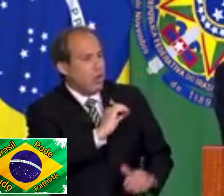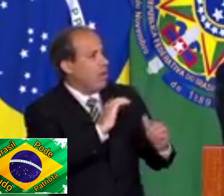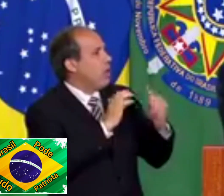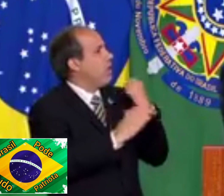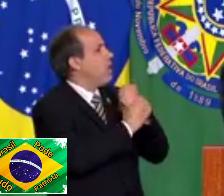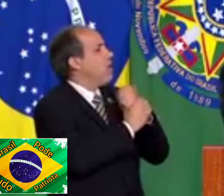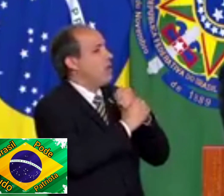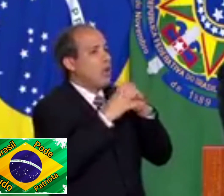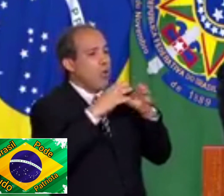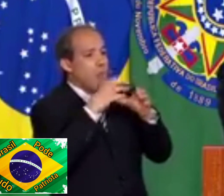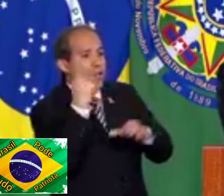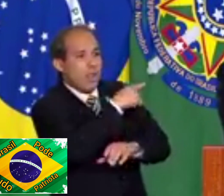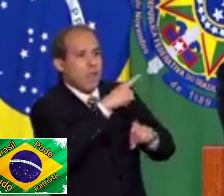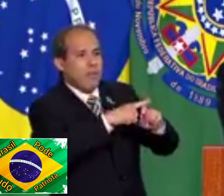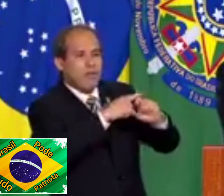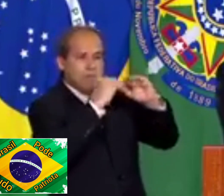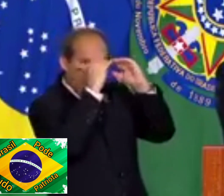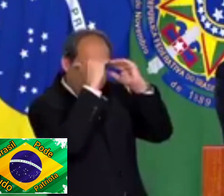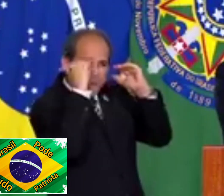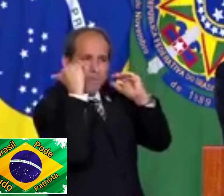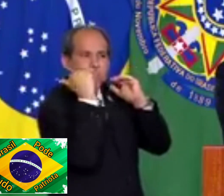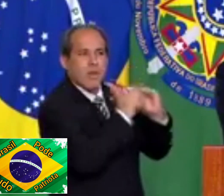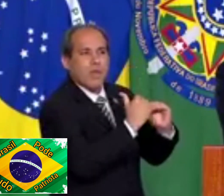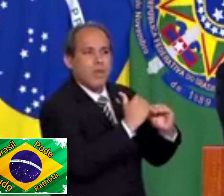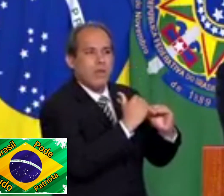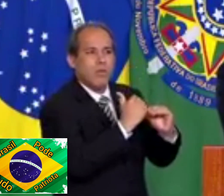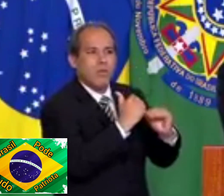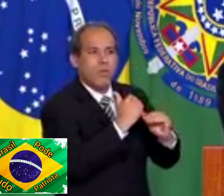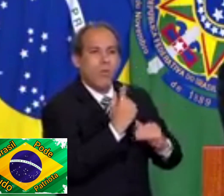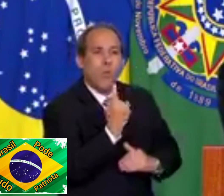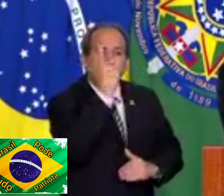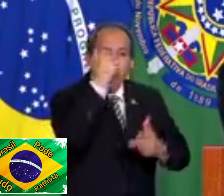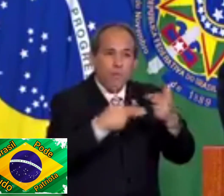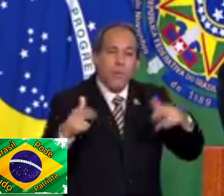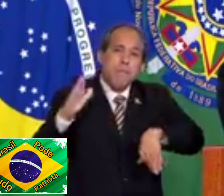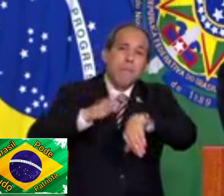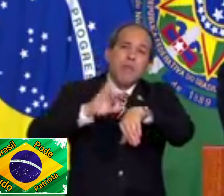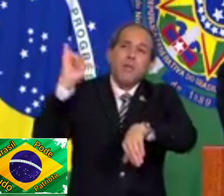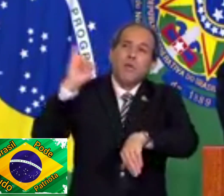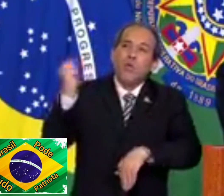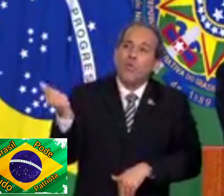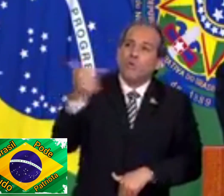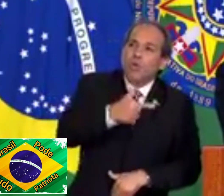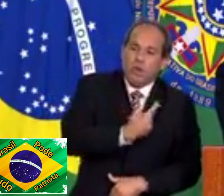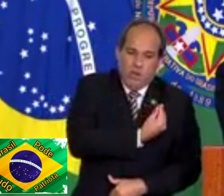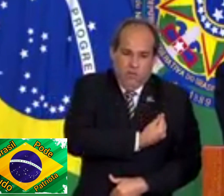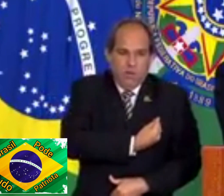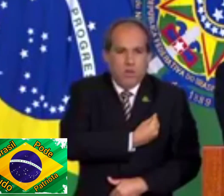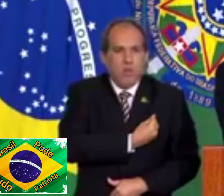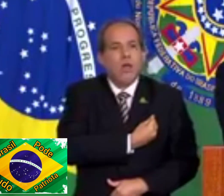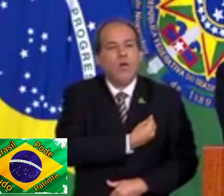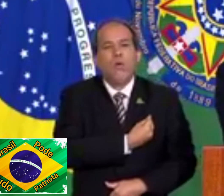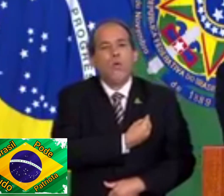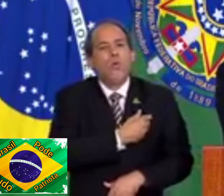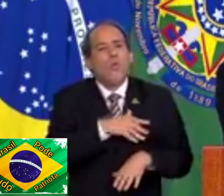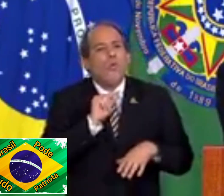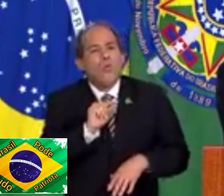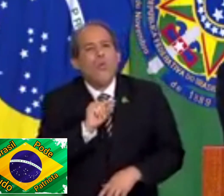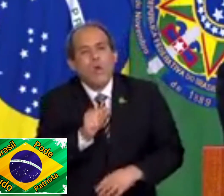um bem mais sagrado que a própria vida, que é a nossa liberdade.